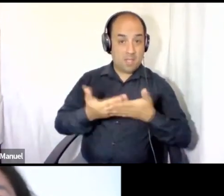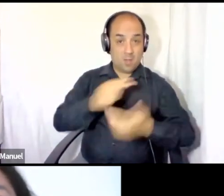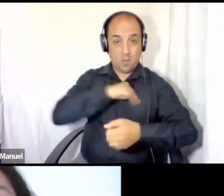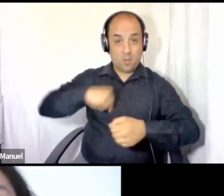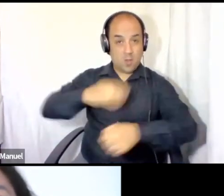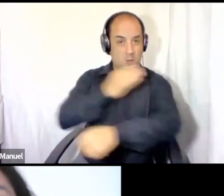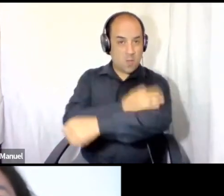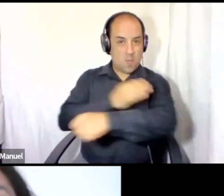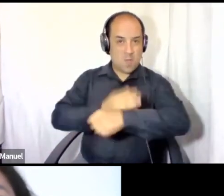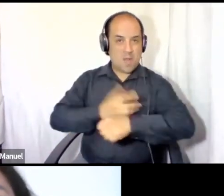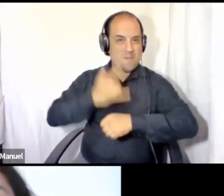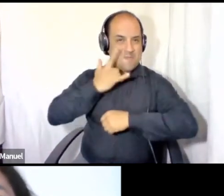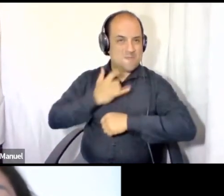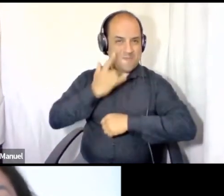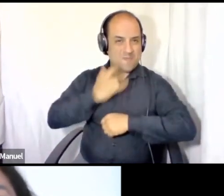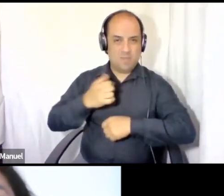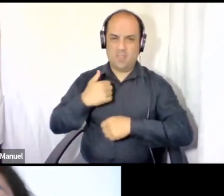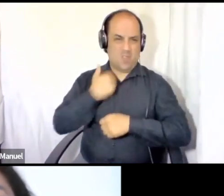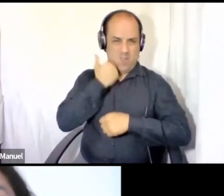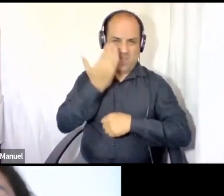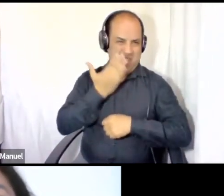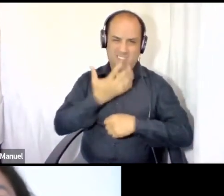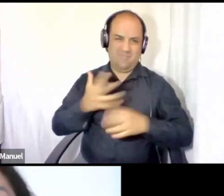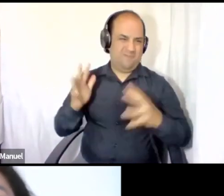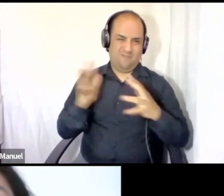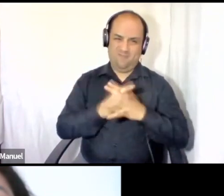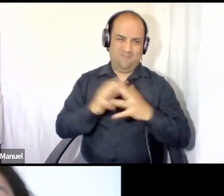de batalla y yo lo que menos quiero ser es un guerrero, ¿no?